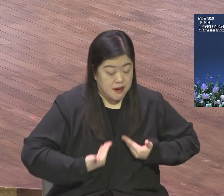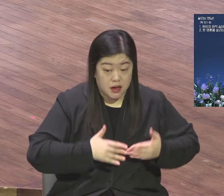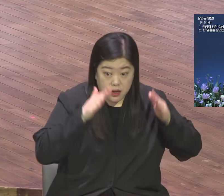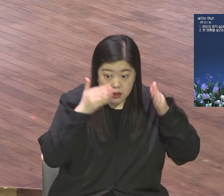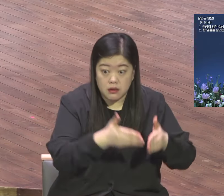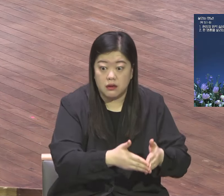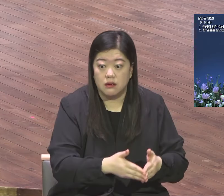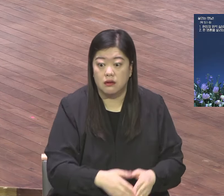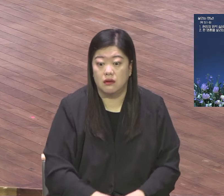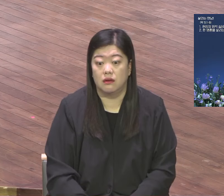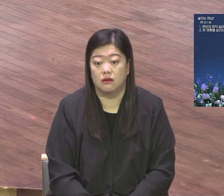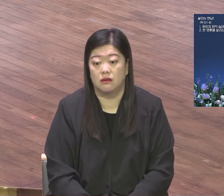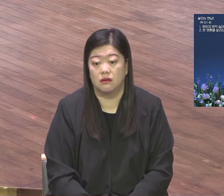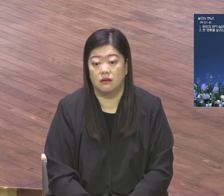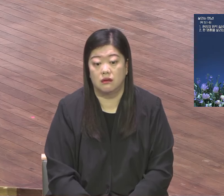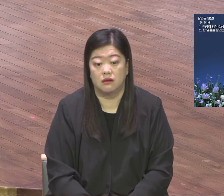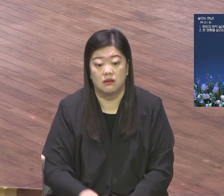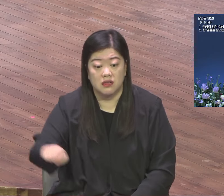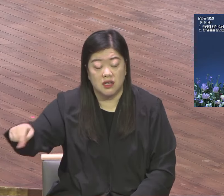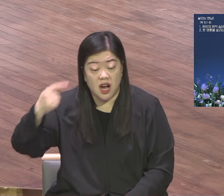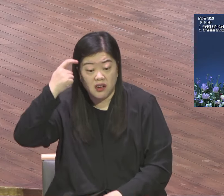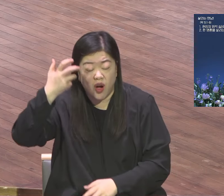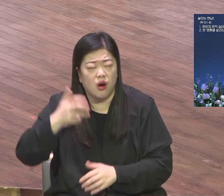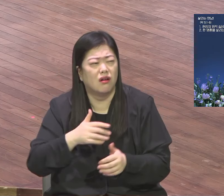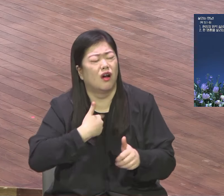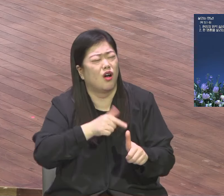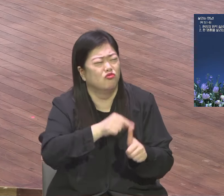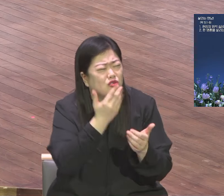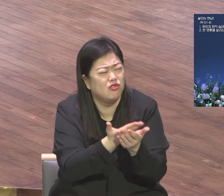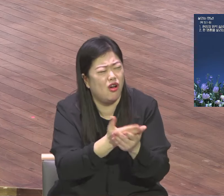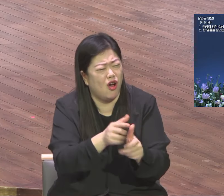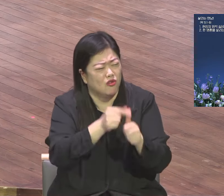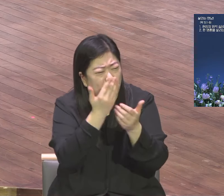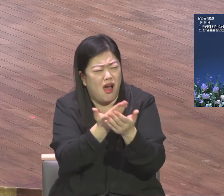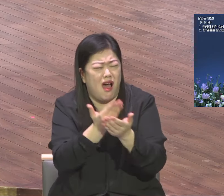갈등하고 엄청나게 지금 당하고 있는데 그 불쌍히 느끼는 마음